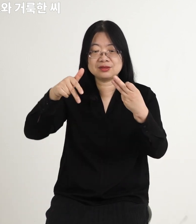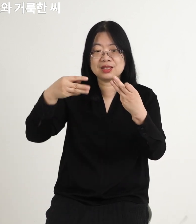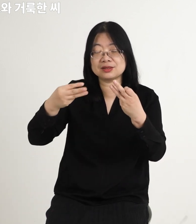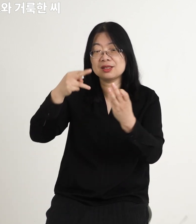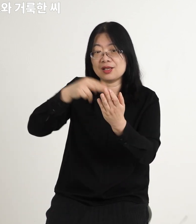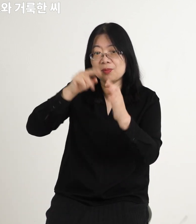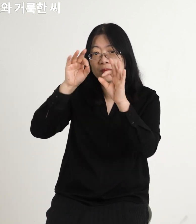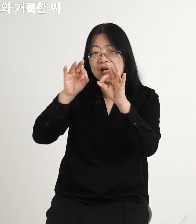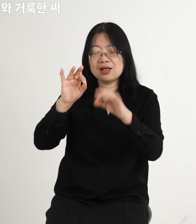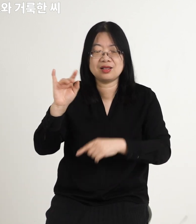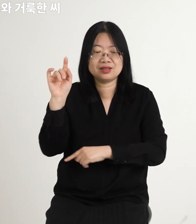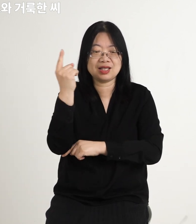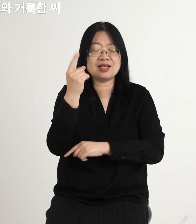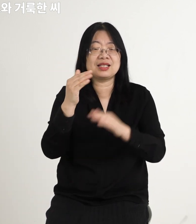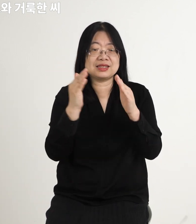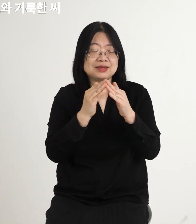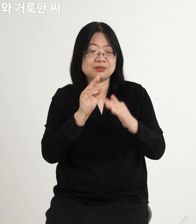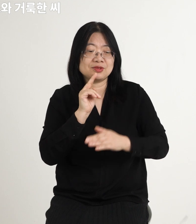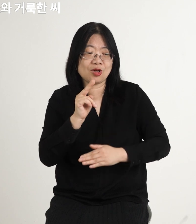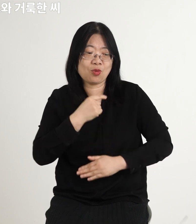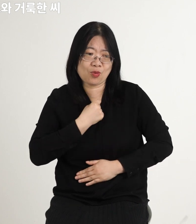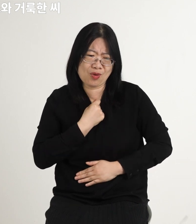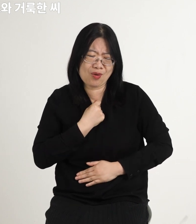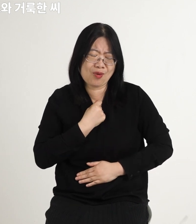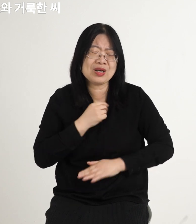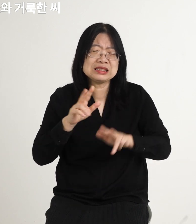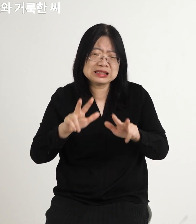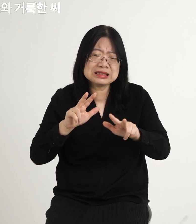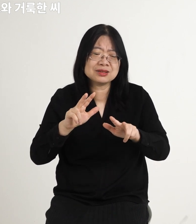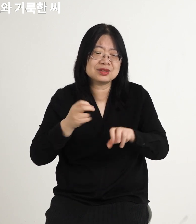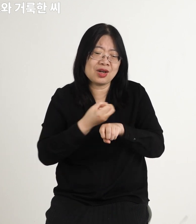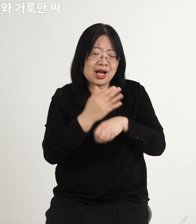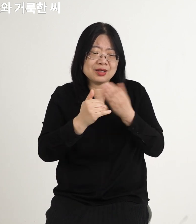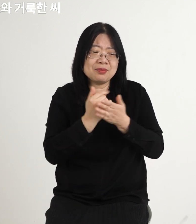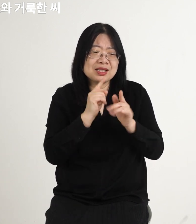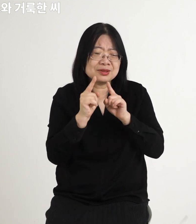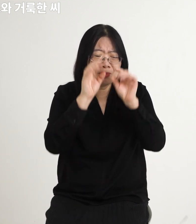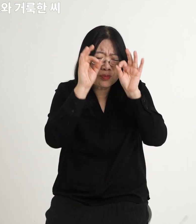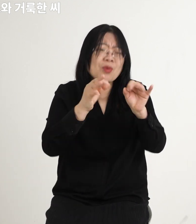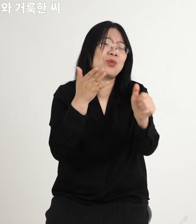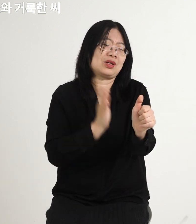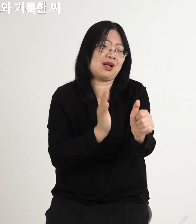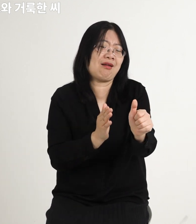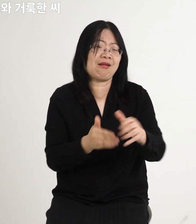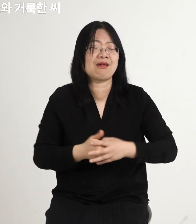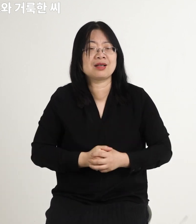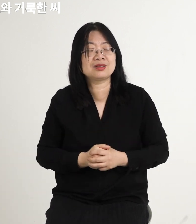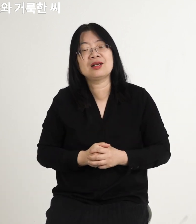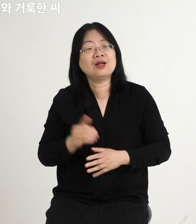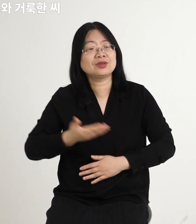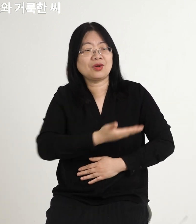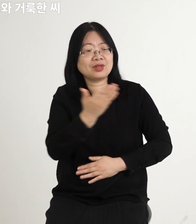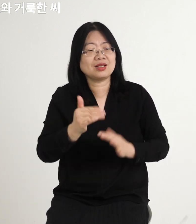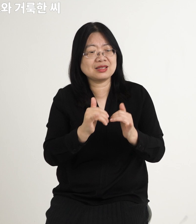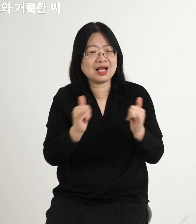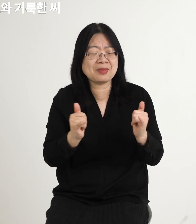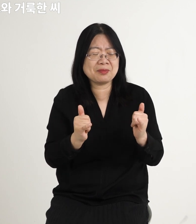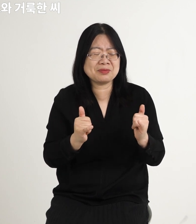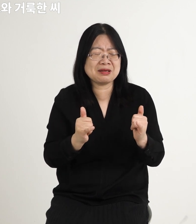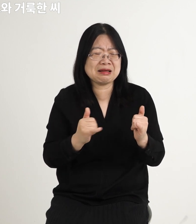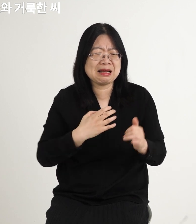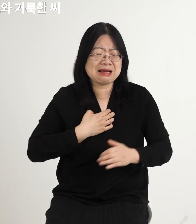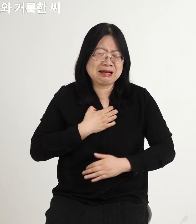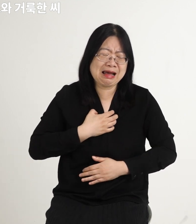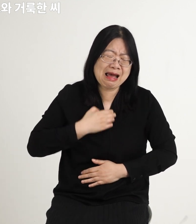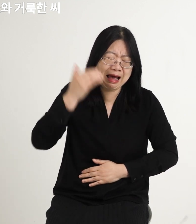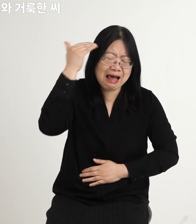13절 다윗의 집이여 원하건대 들을지어다. 너희가 사람을 괴롭히고서 그것을